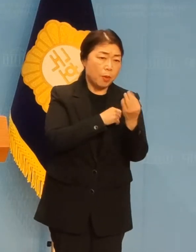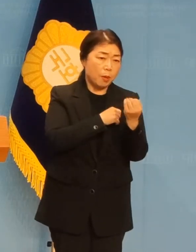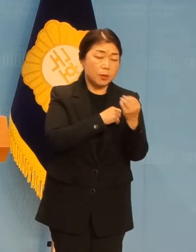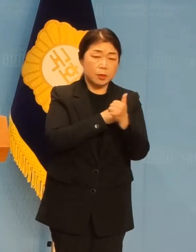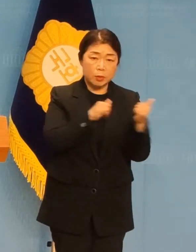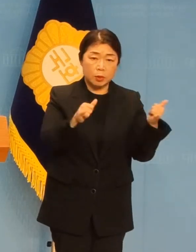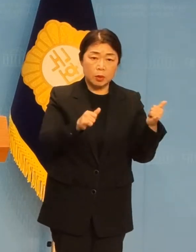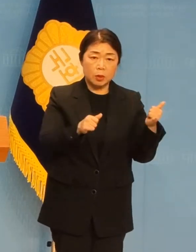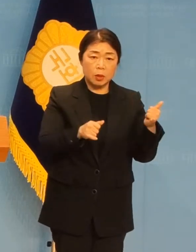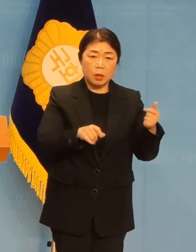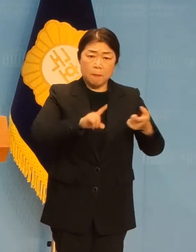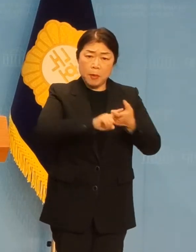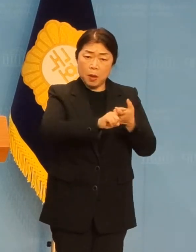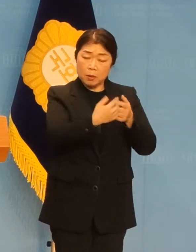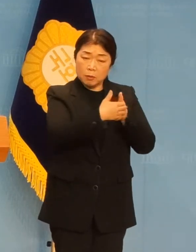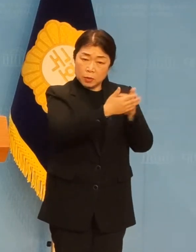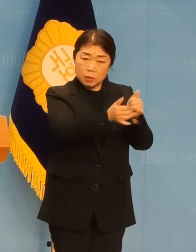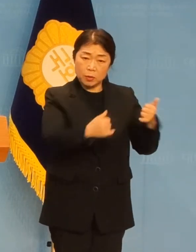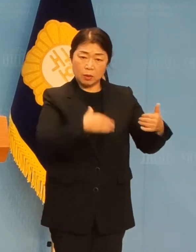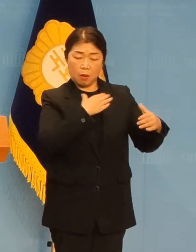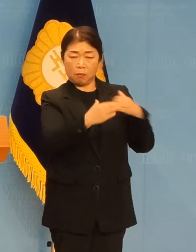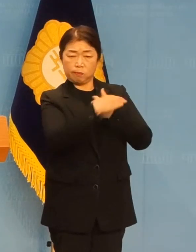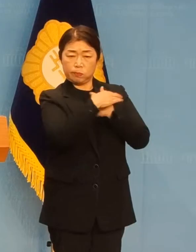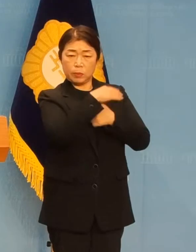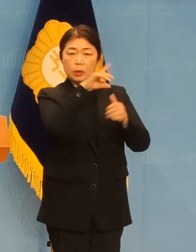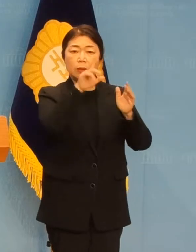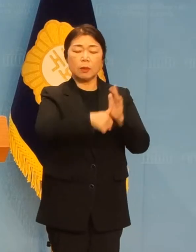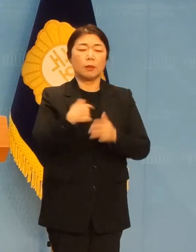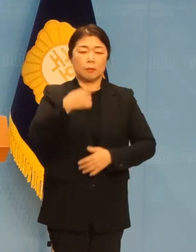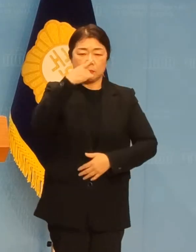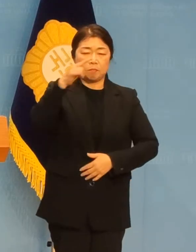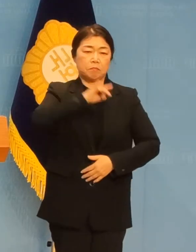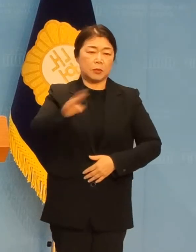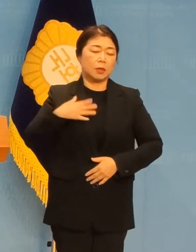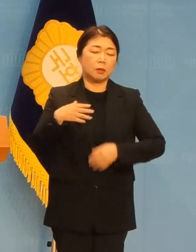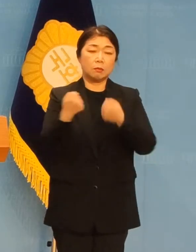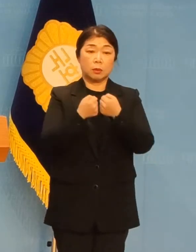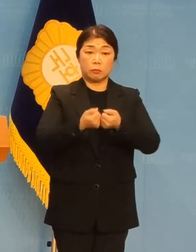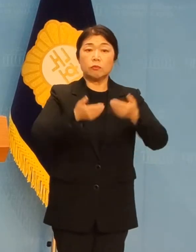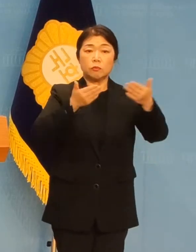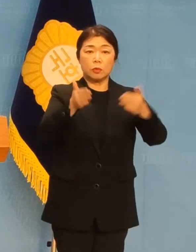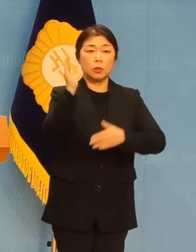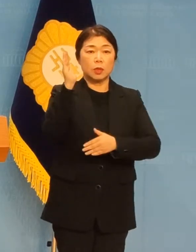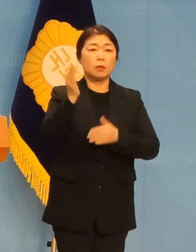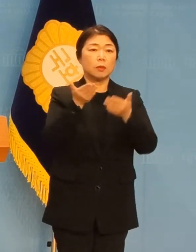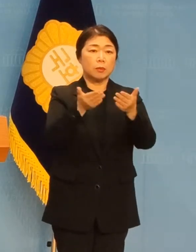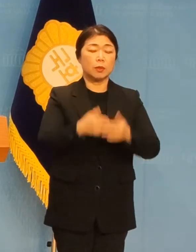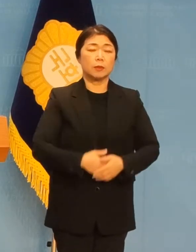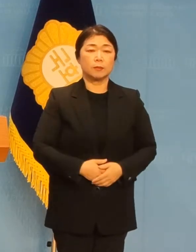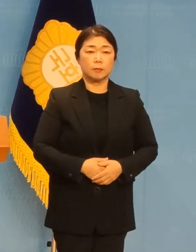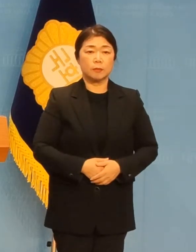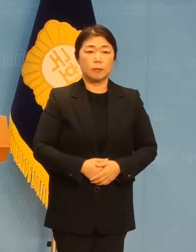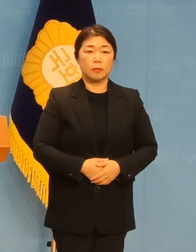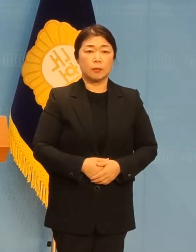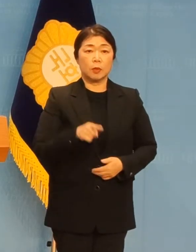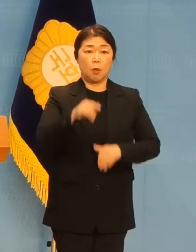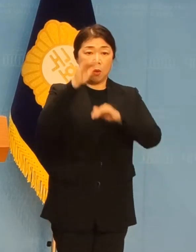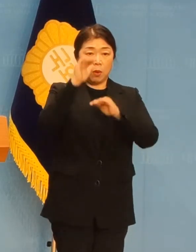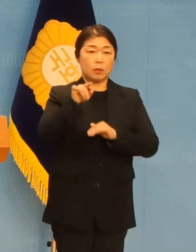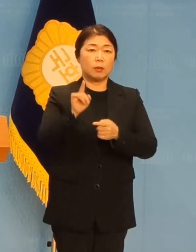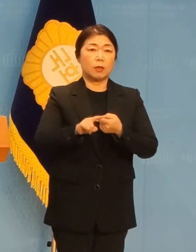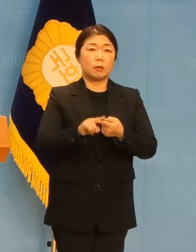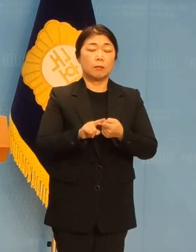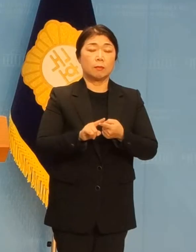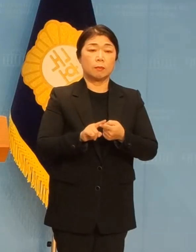여러 구구들이 공격을 하는 것에 있어서 저는 단호히 맞서겠다, 이런 말씀드리면서, 이와 관련해서도